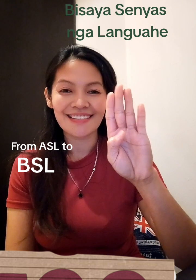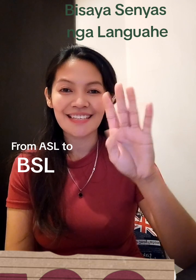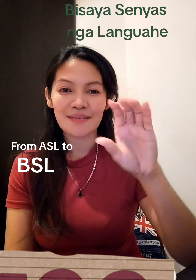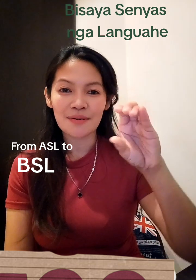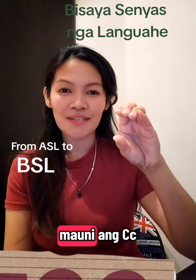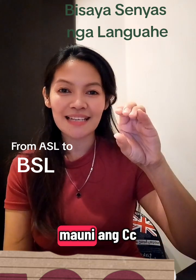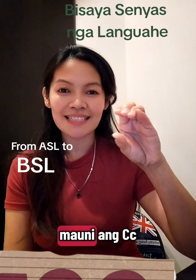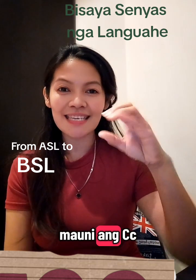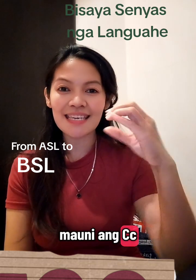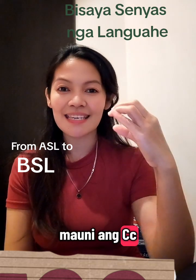Mao ni ang C